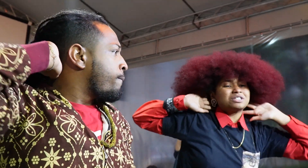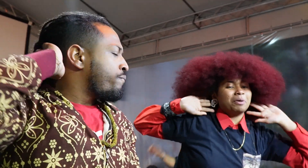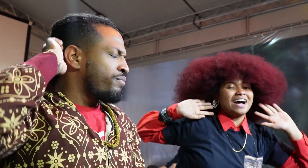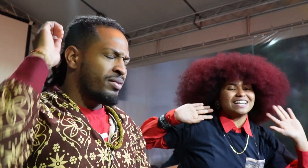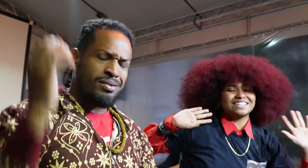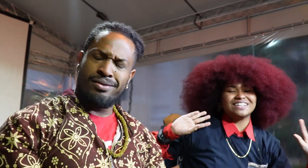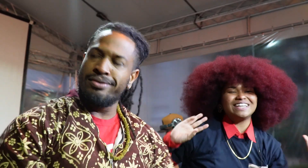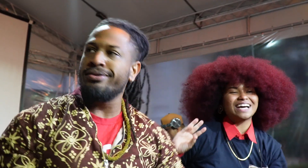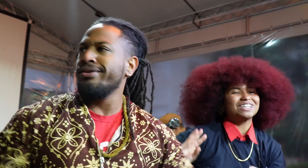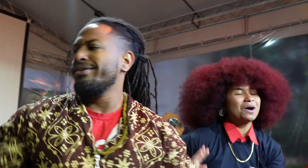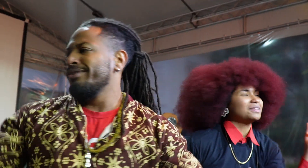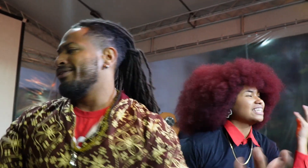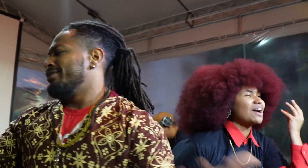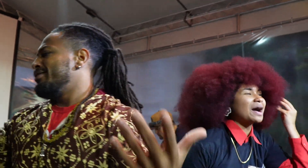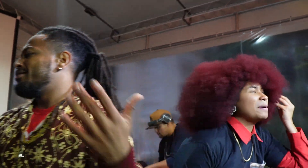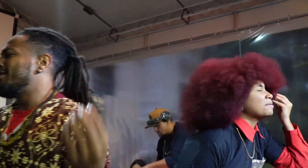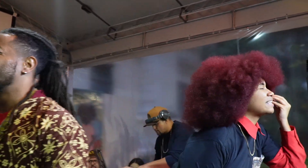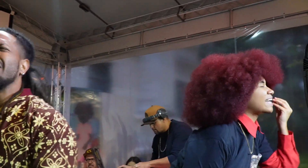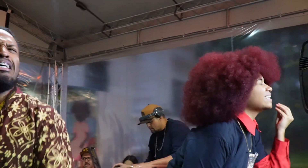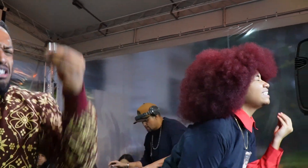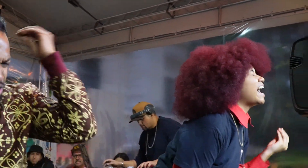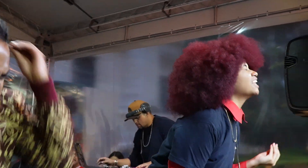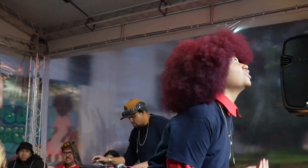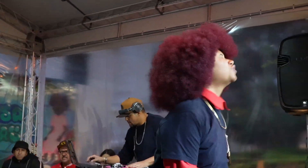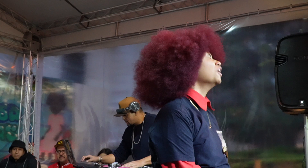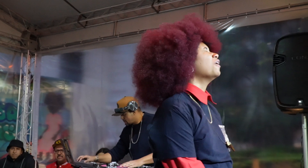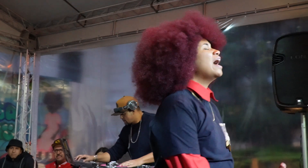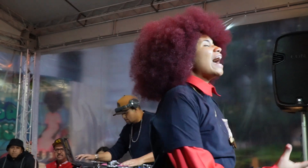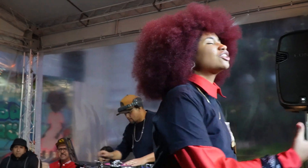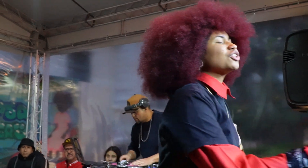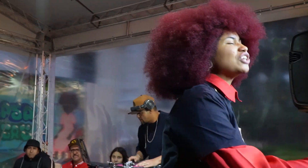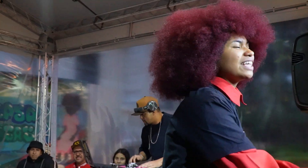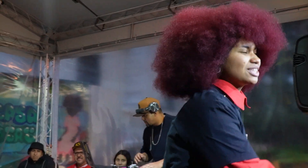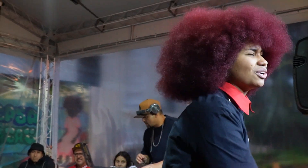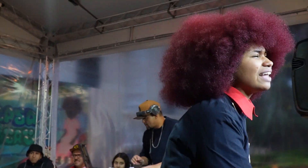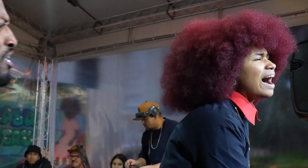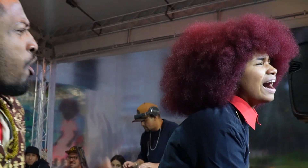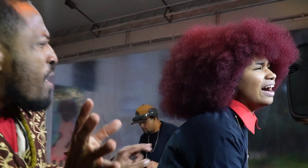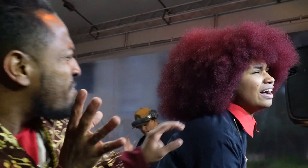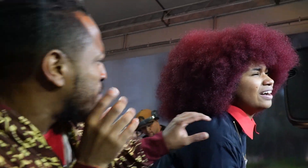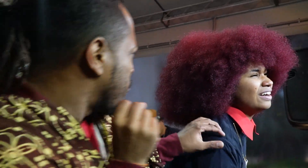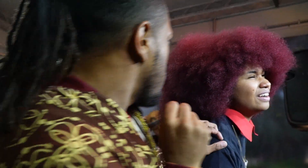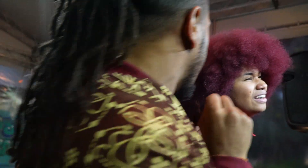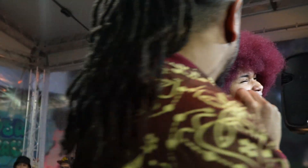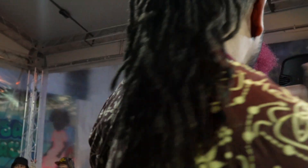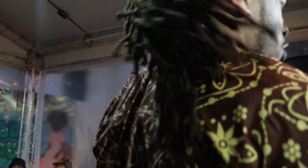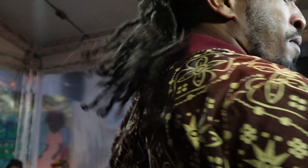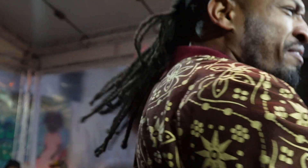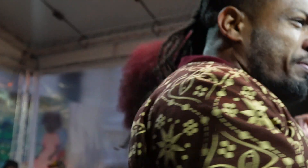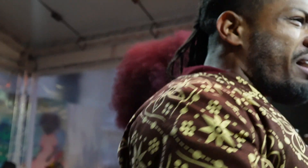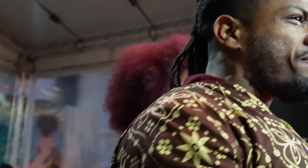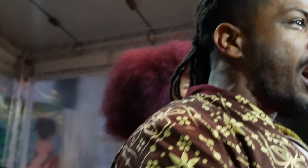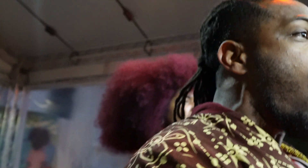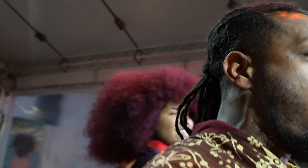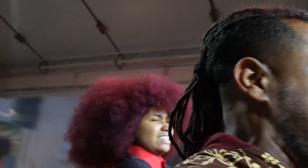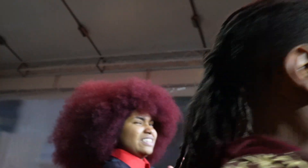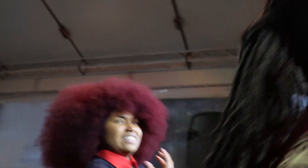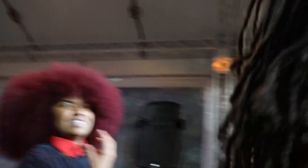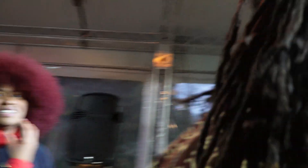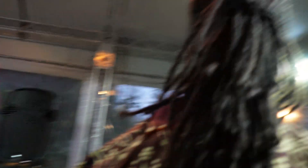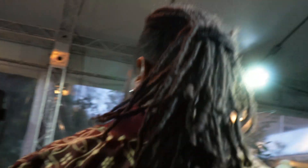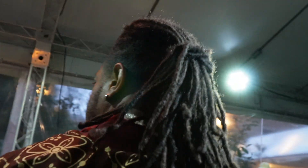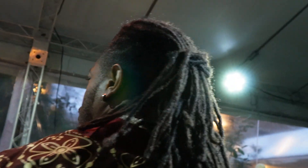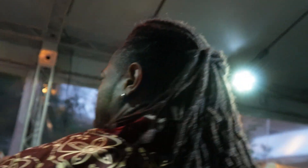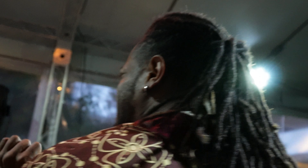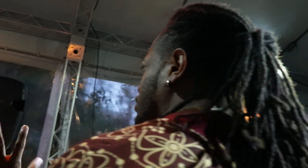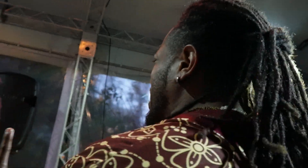ver youtubers brancas dando dicas de como deixar o cabelo mais cacheado. Duro é todo dia ter que escutar. Como é que faz eu dormir? Como é que faz pra lavar? Ó, seu